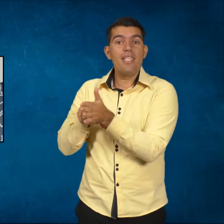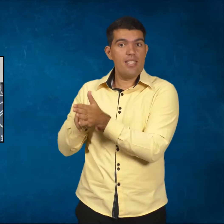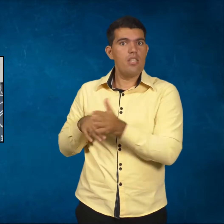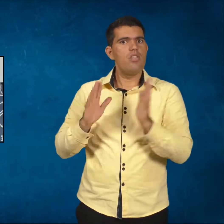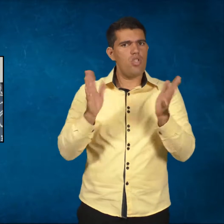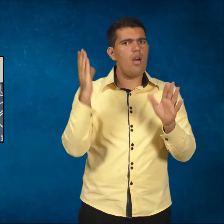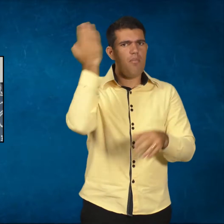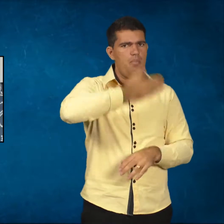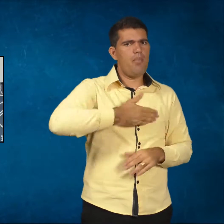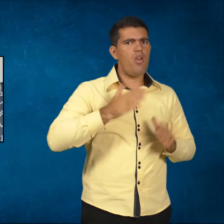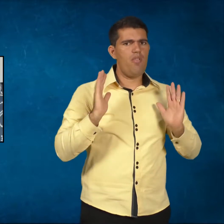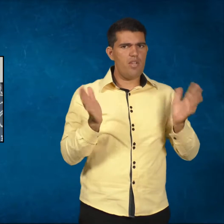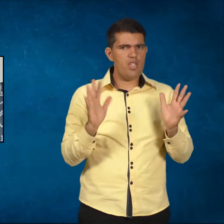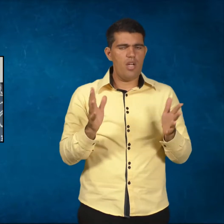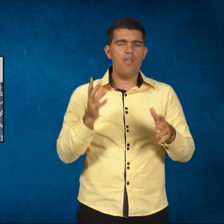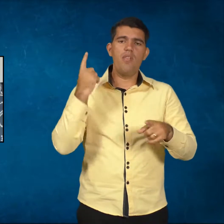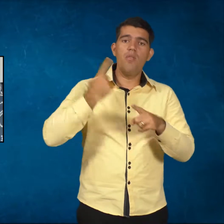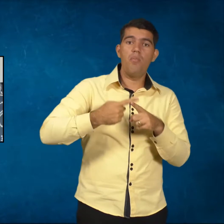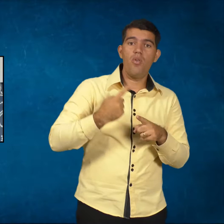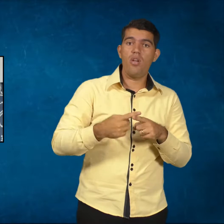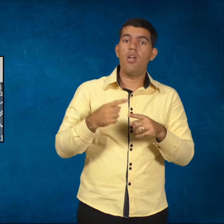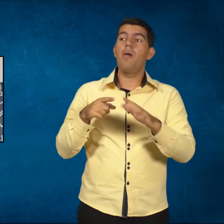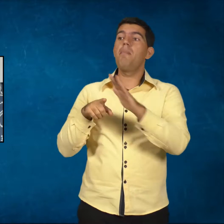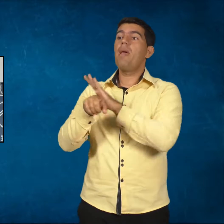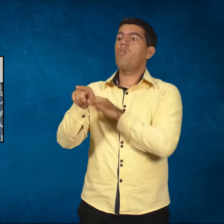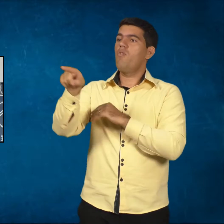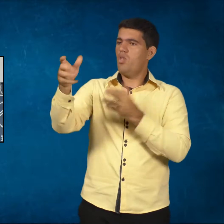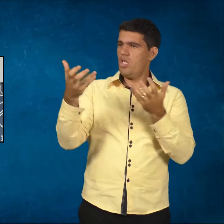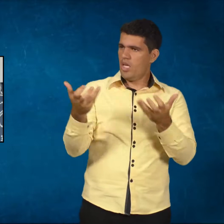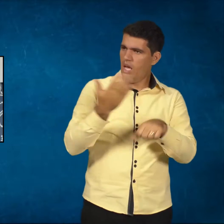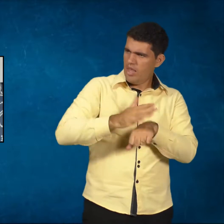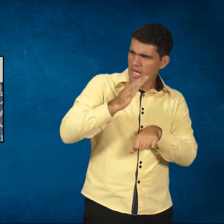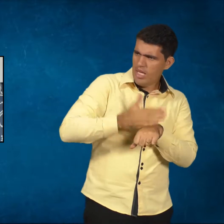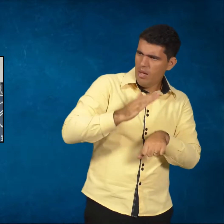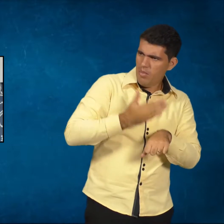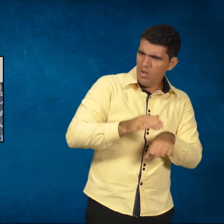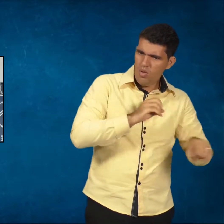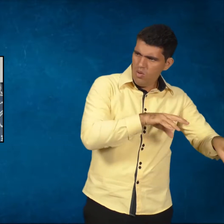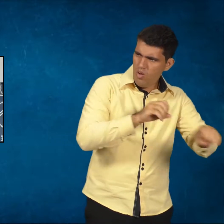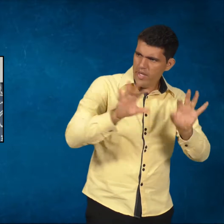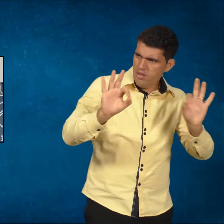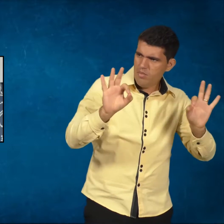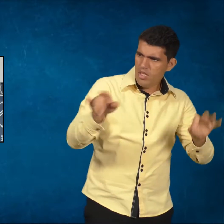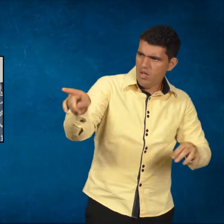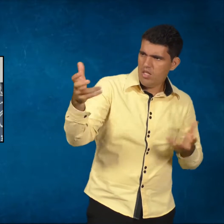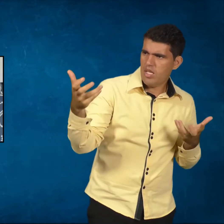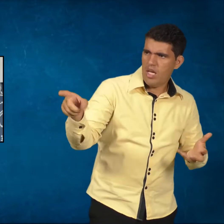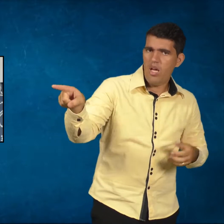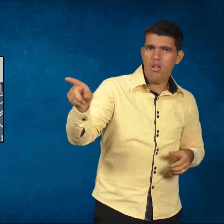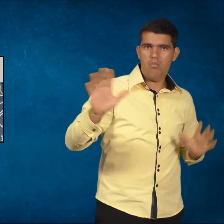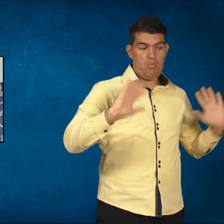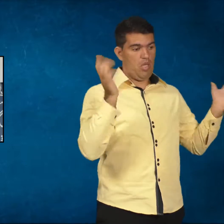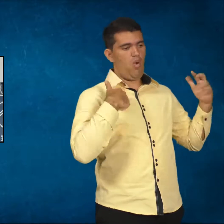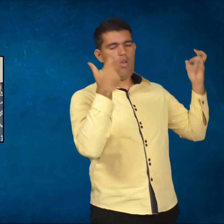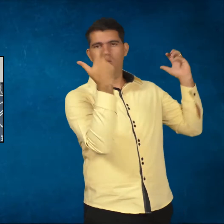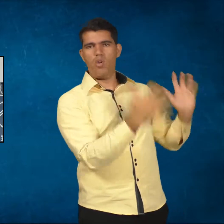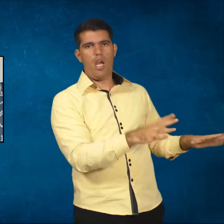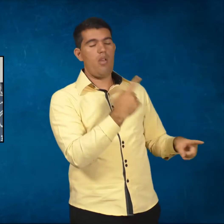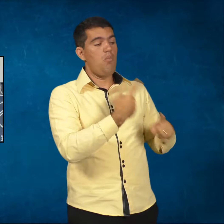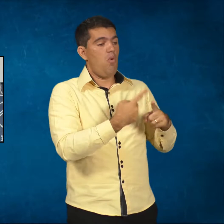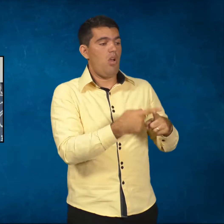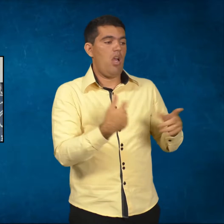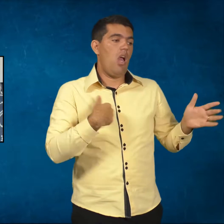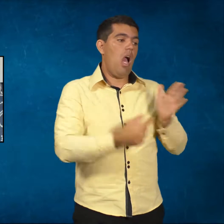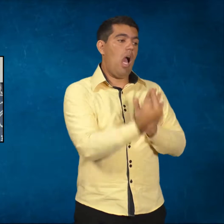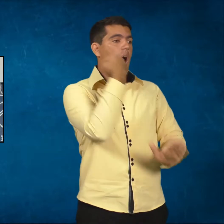aí. Primeiro, porque se você pergunta se ele quer se preparar, ele não quer. Porque ele fala, eu não fui preparado, eu não fui